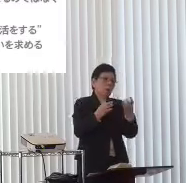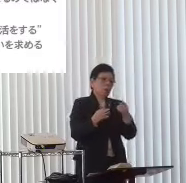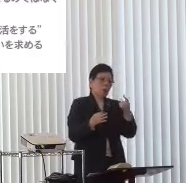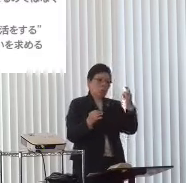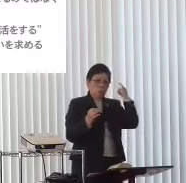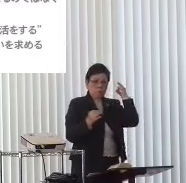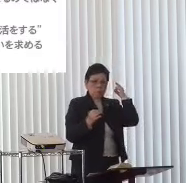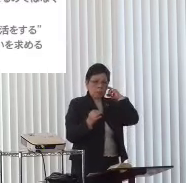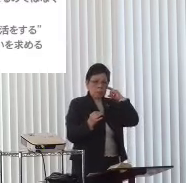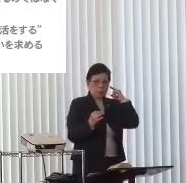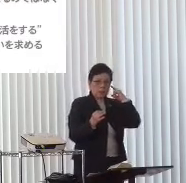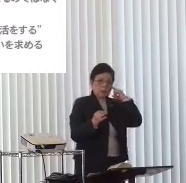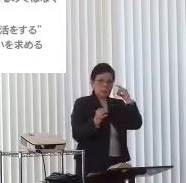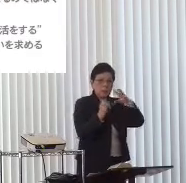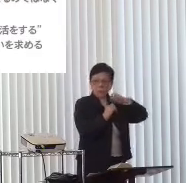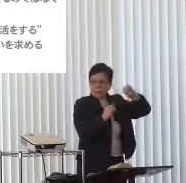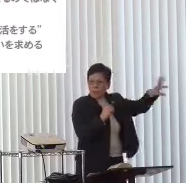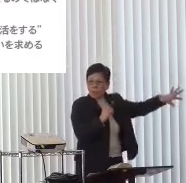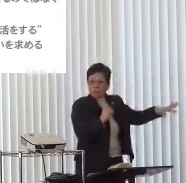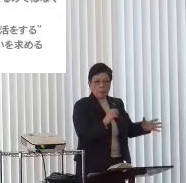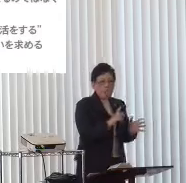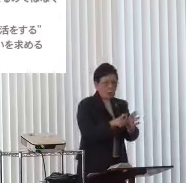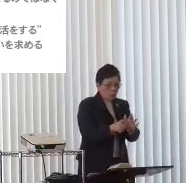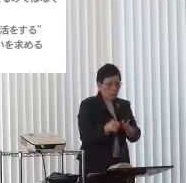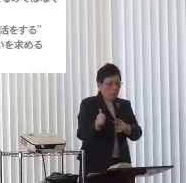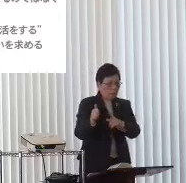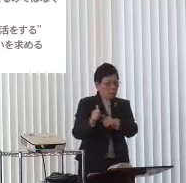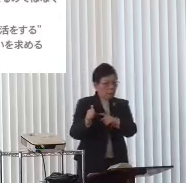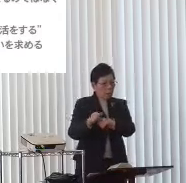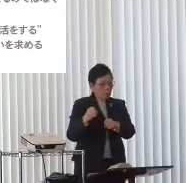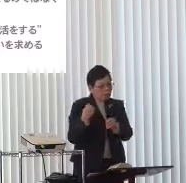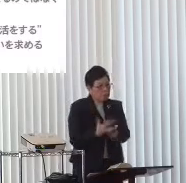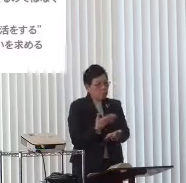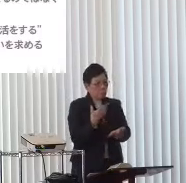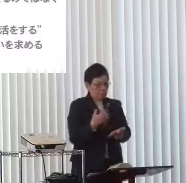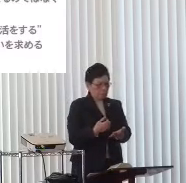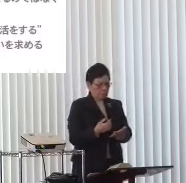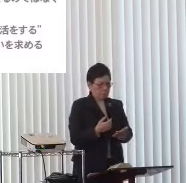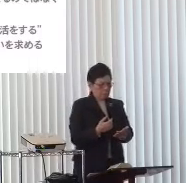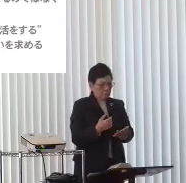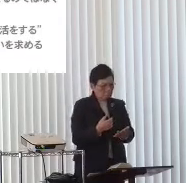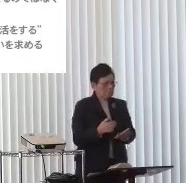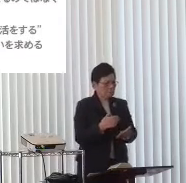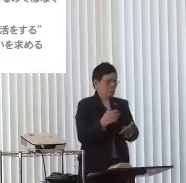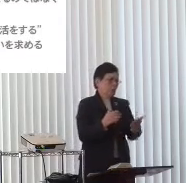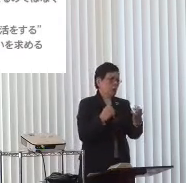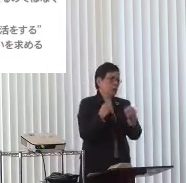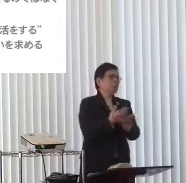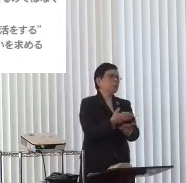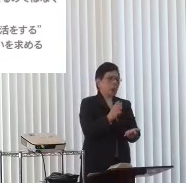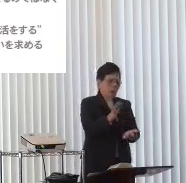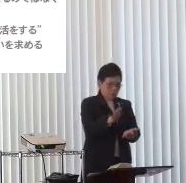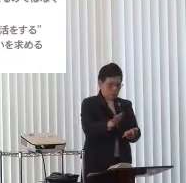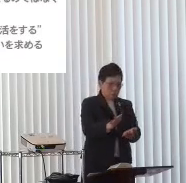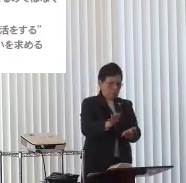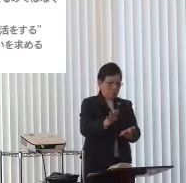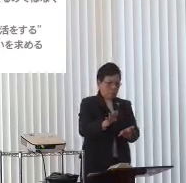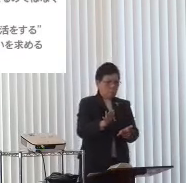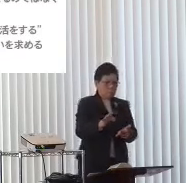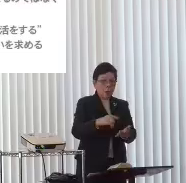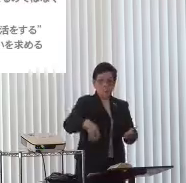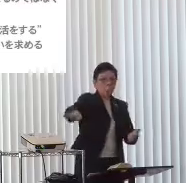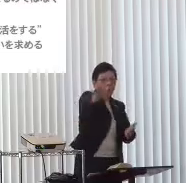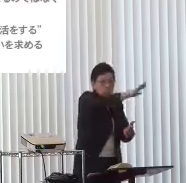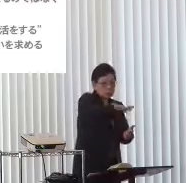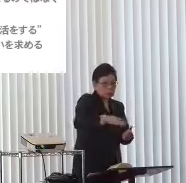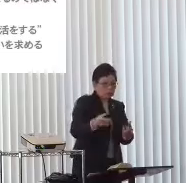してしまったら彼らはきっと失敗してしまう。でこれは私たちにも言えることなんですね。